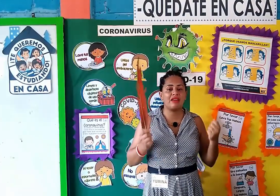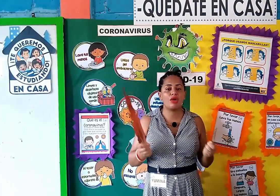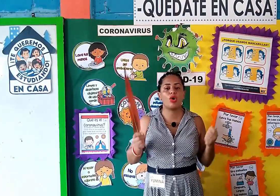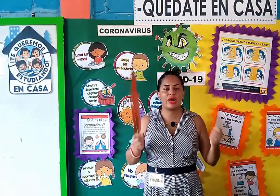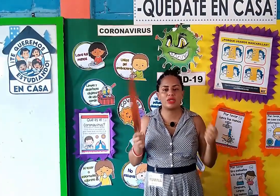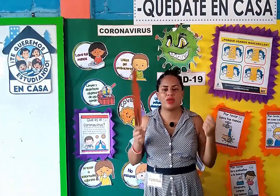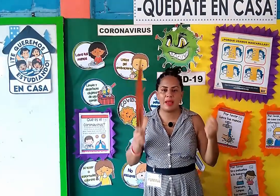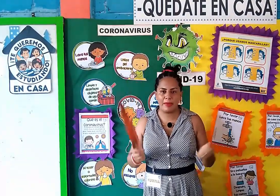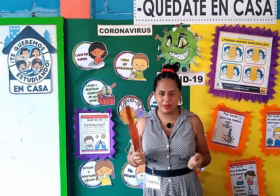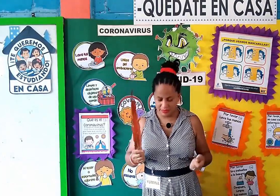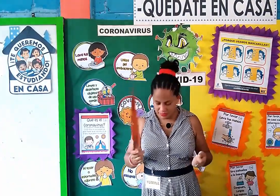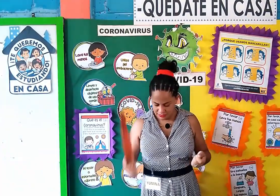lavado correcto de las manos.